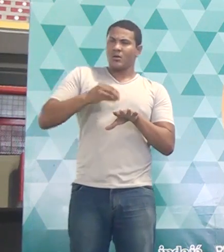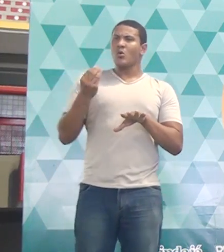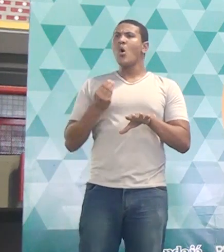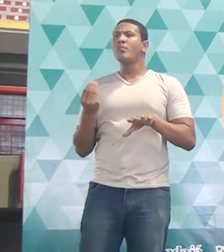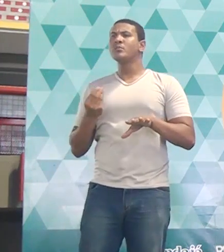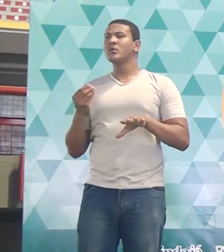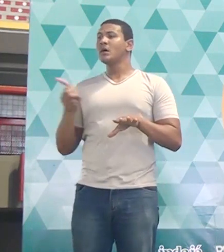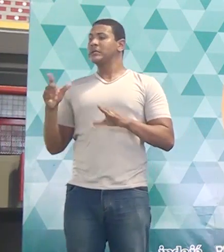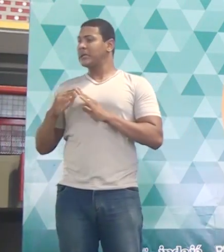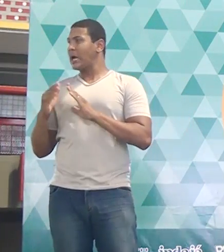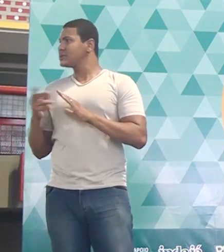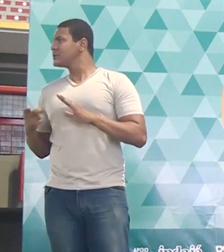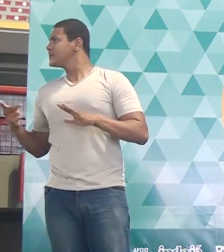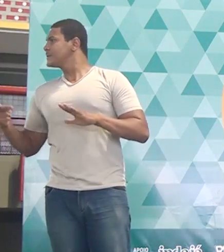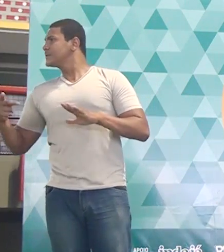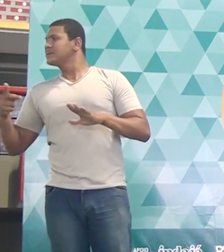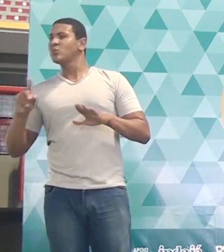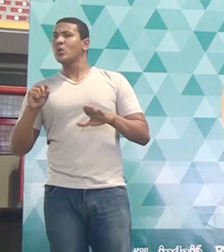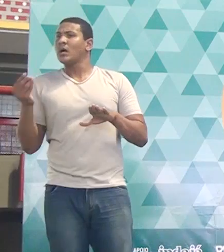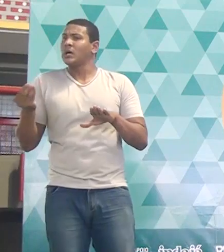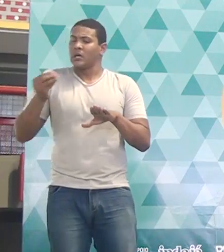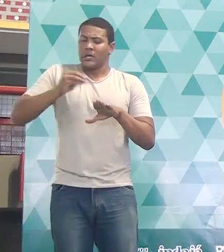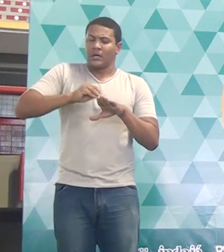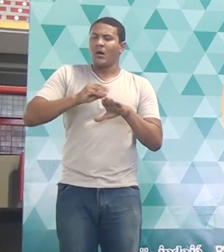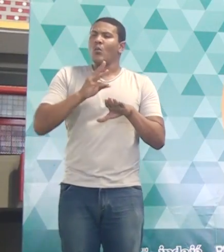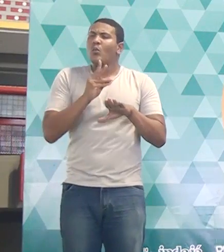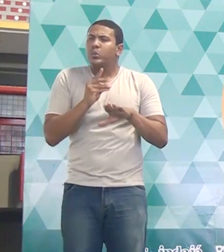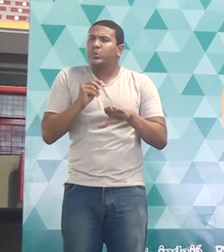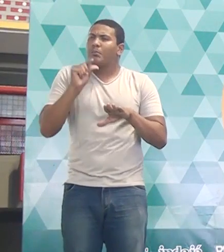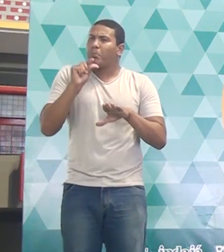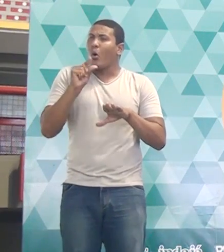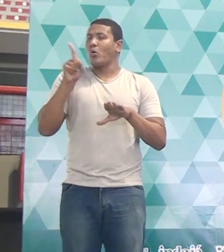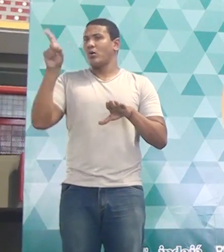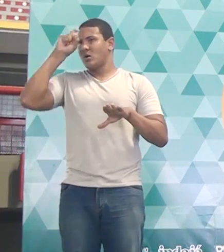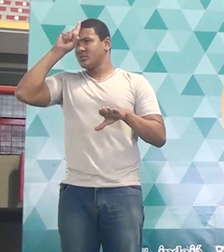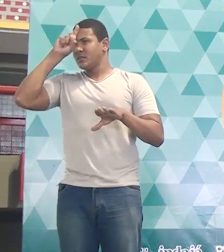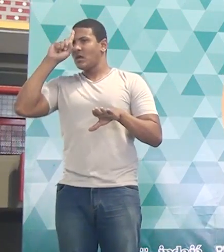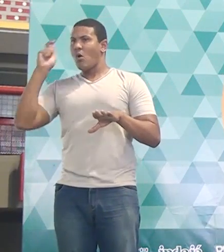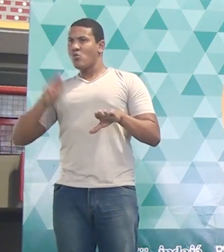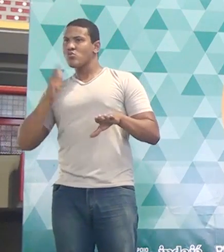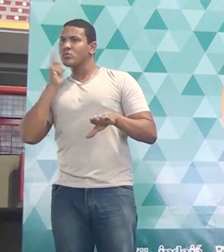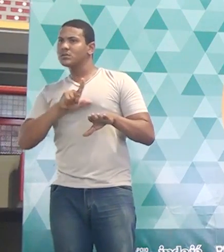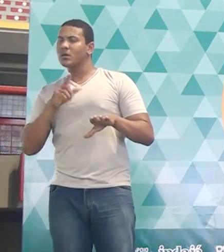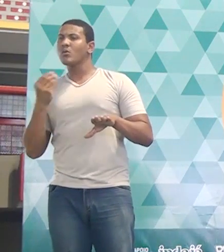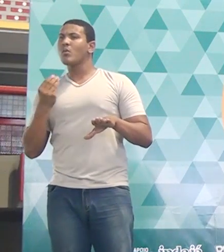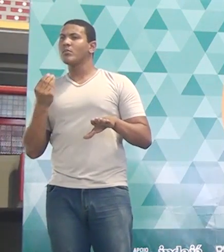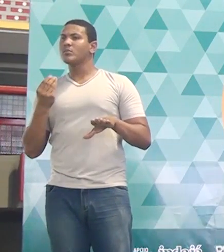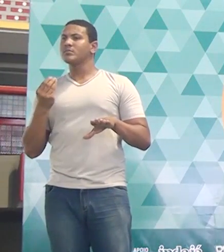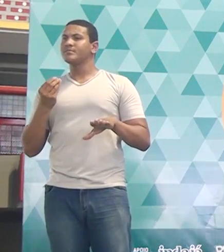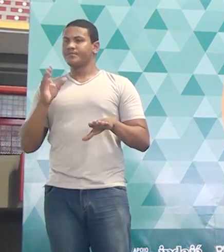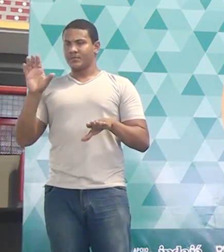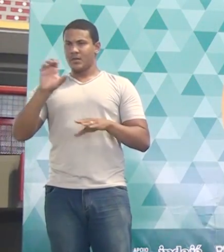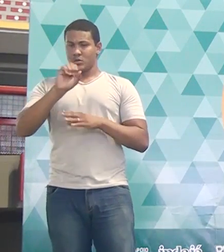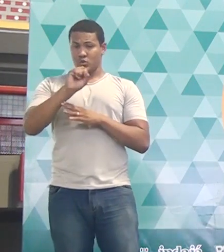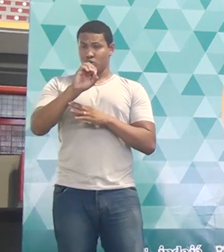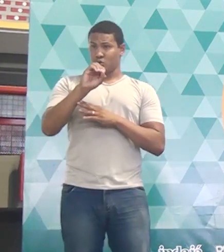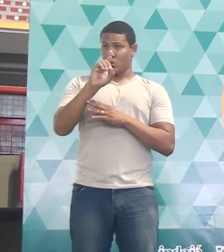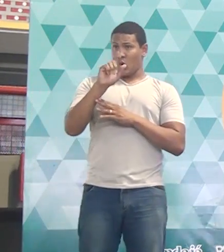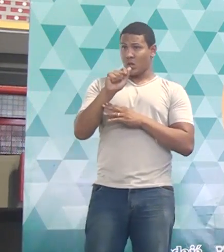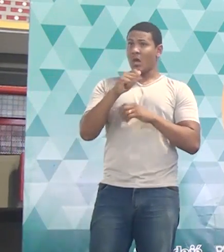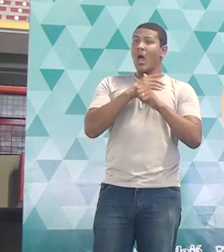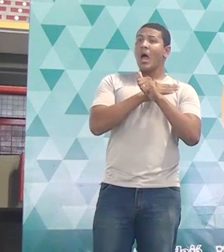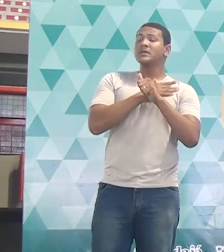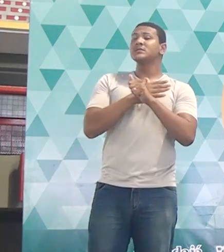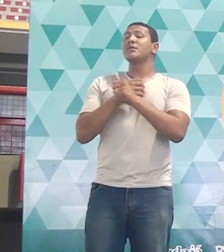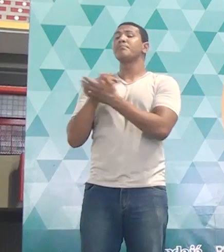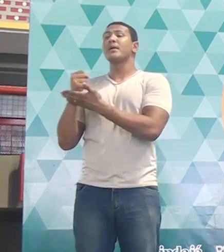o efeito? Essa questão você resolve em 3 passos. Primeiro passo, soda cáustica é ácido ou